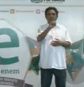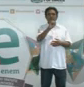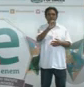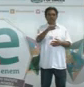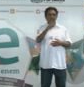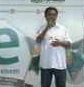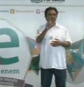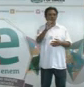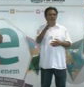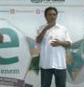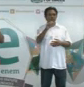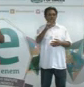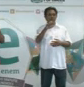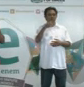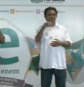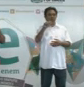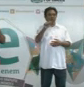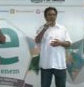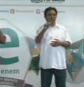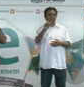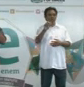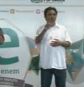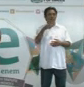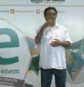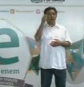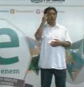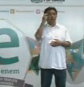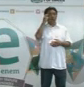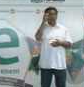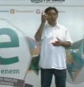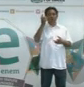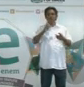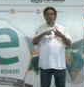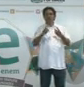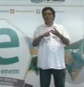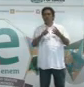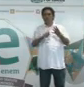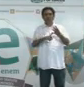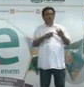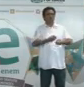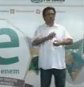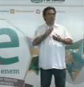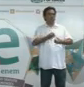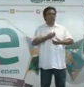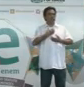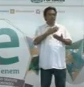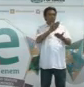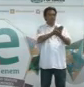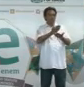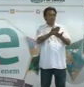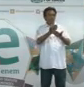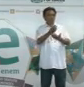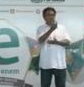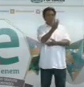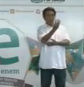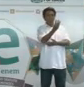do Joaquim Manuel de Macedo, do Manuel Antônio de Almeida, Memória do Sargento de Milícias, e conheço a poesia dividida em 3